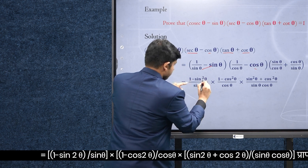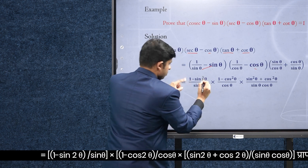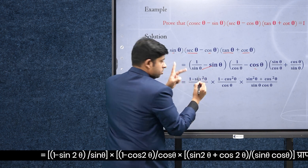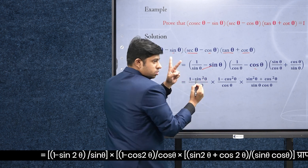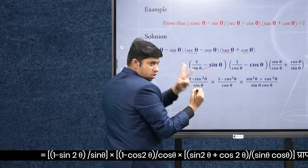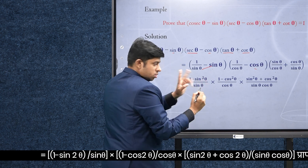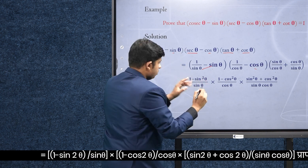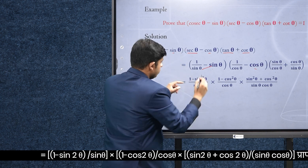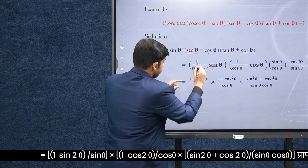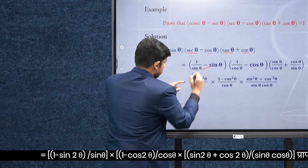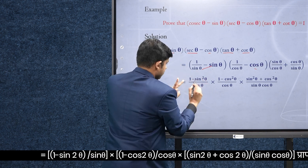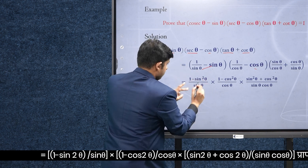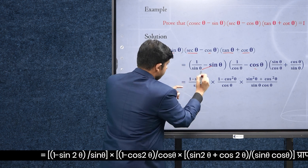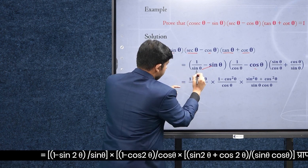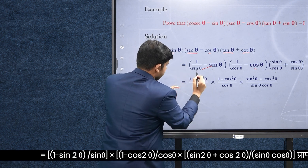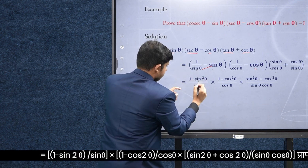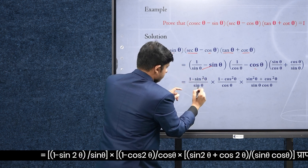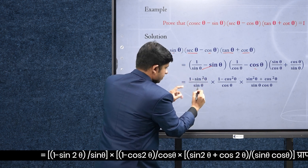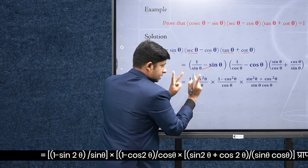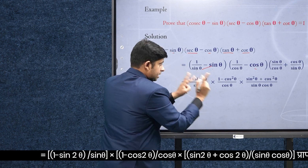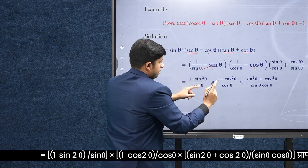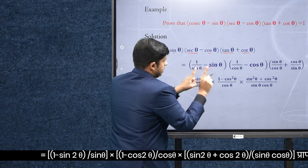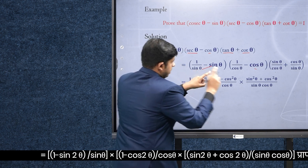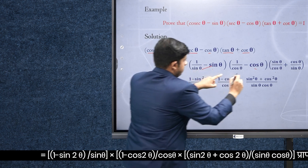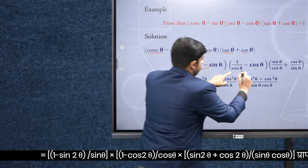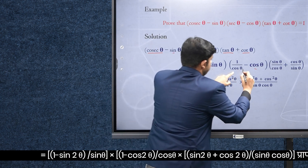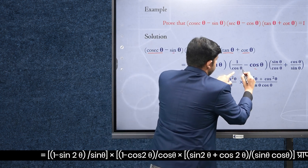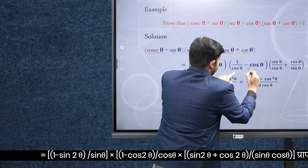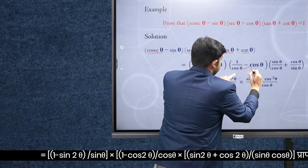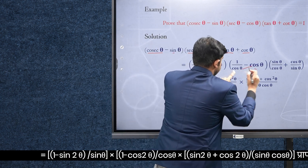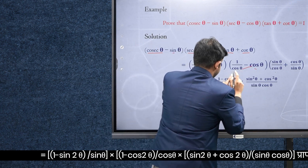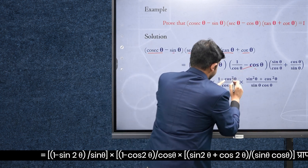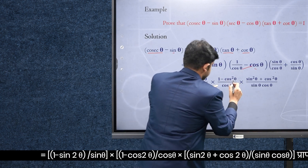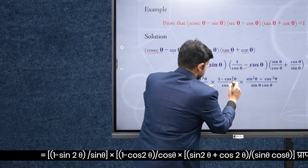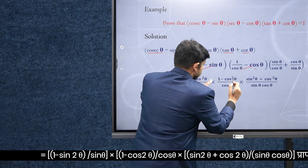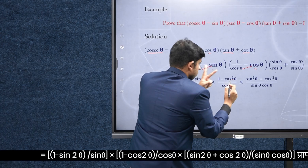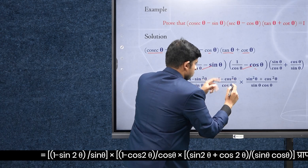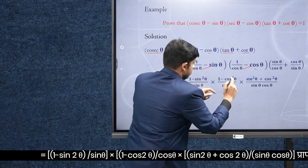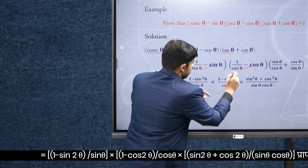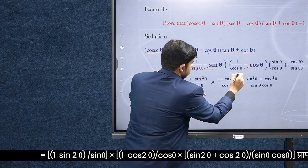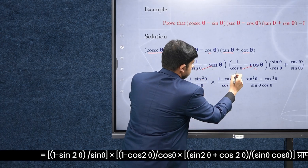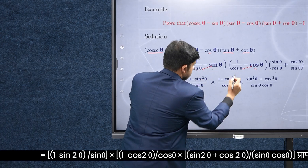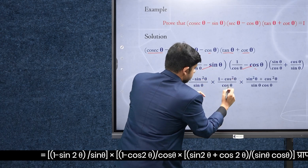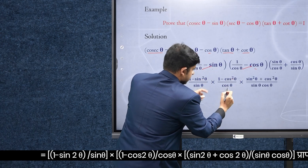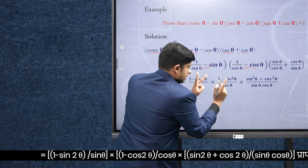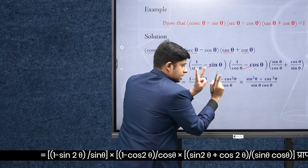इक्वल्स 1 sin 2 sin टाइम्स 1 cos 2 cos टाइम्स sin 2 plus cos 2 slash